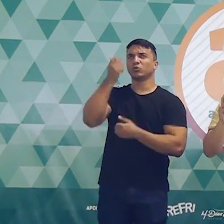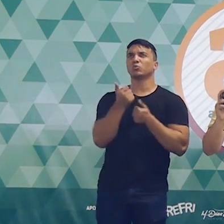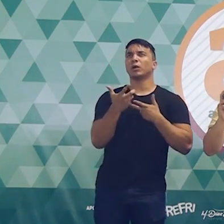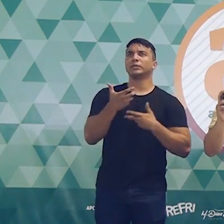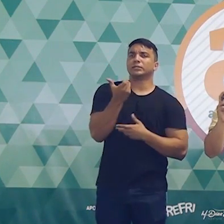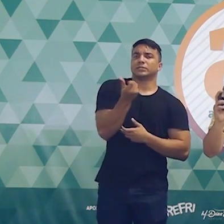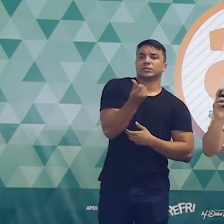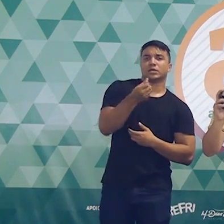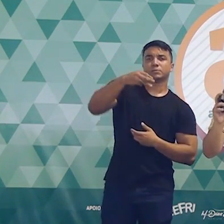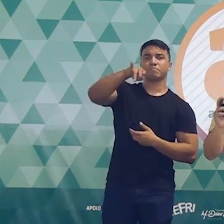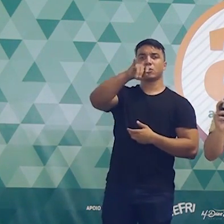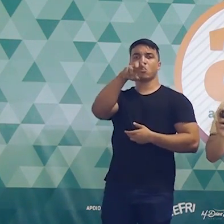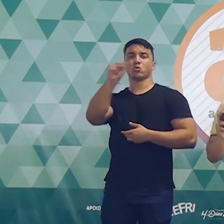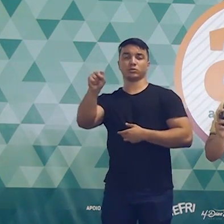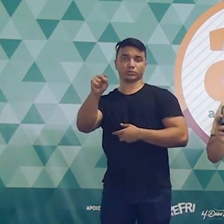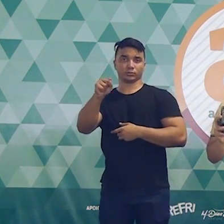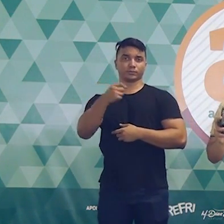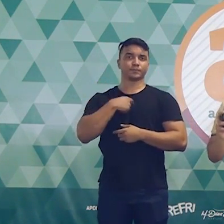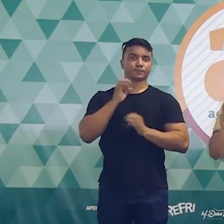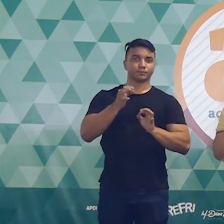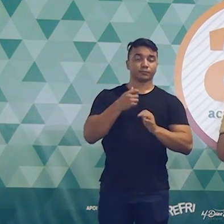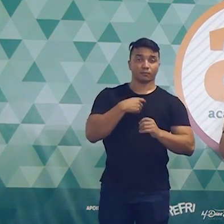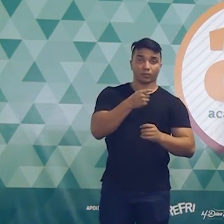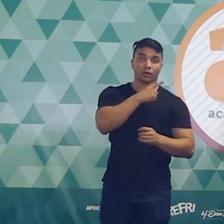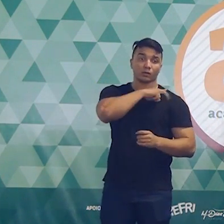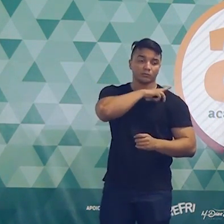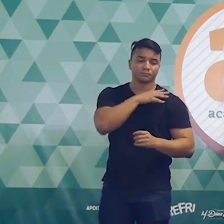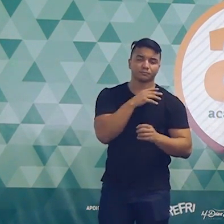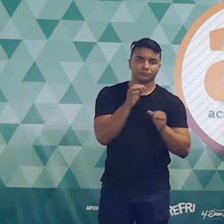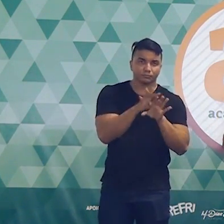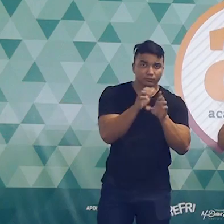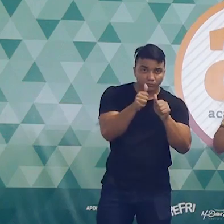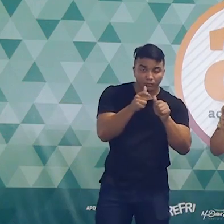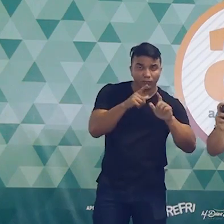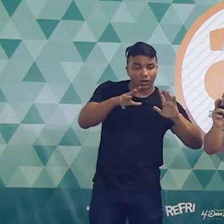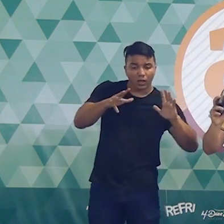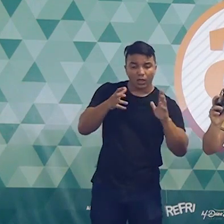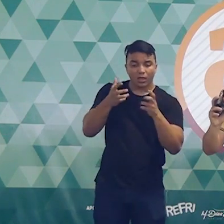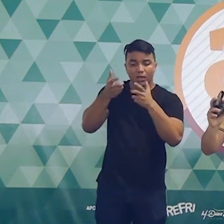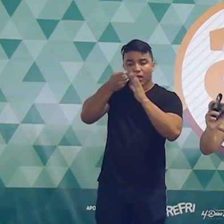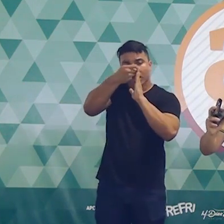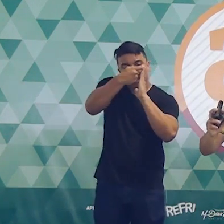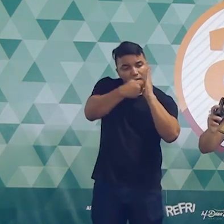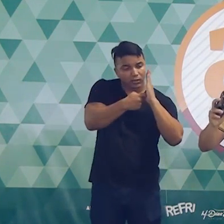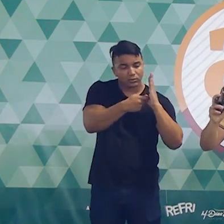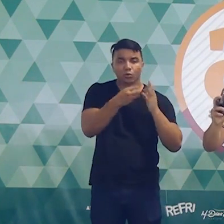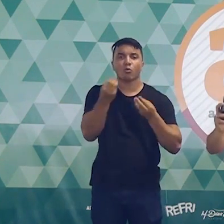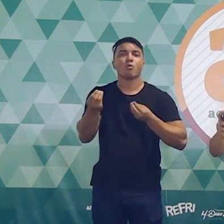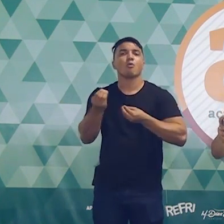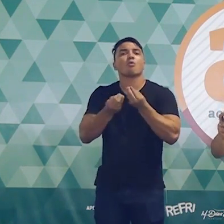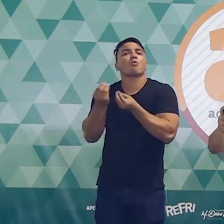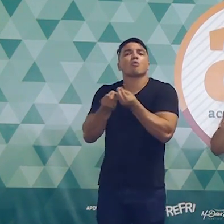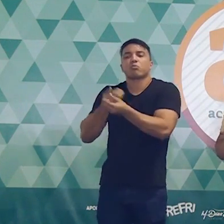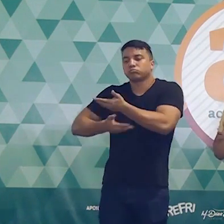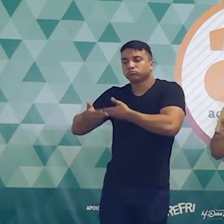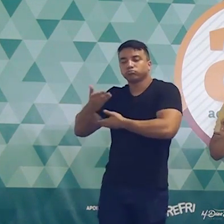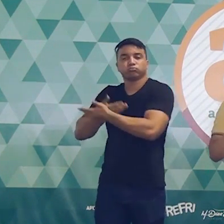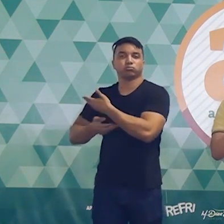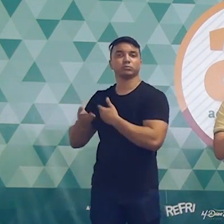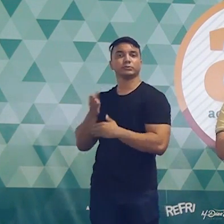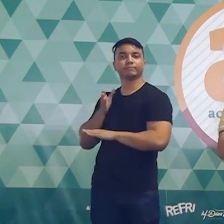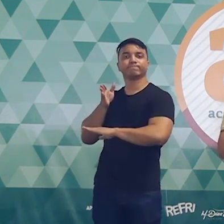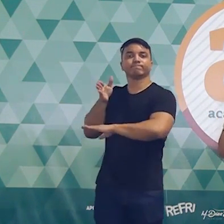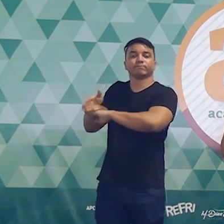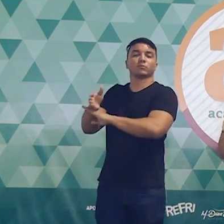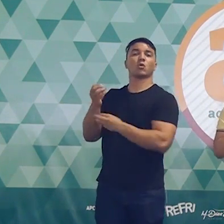alunos, teoricamente ali na conclusão do ensino médio, escreverem uma redação, sem que eles possam se envolver na discussão?